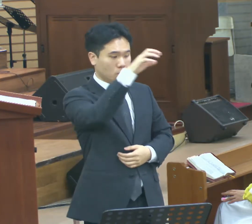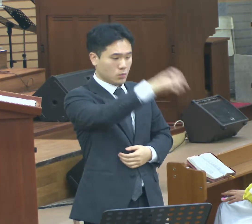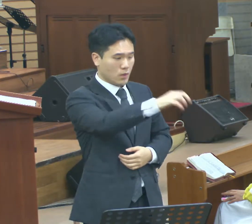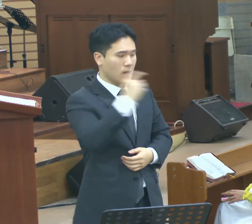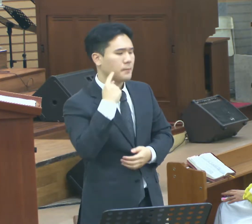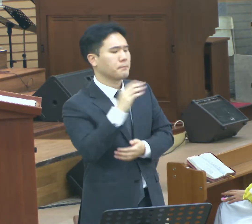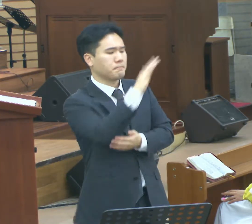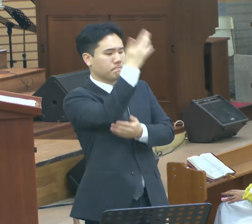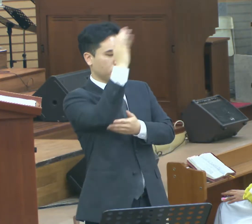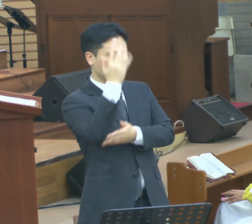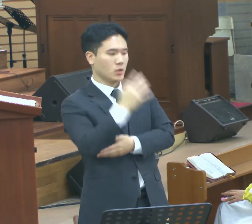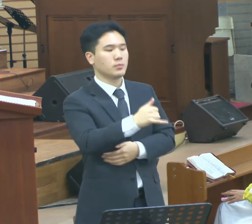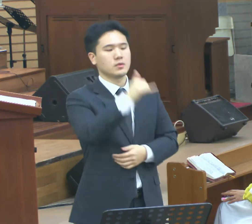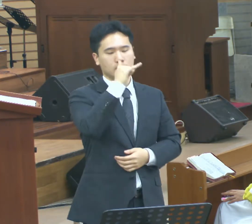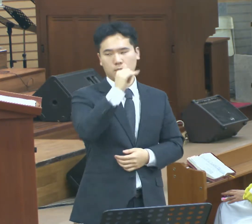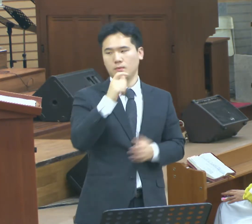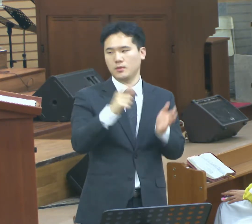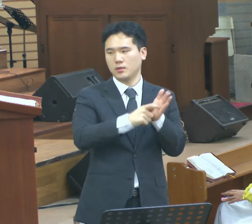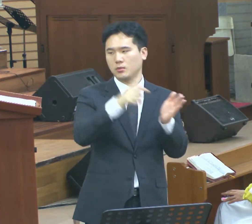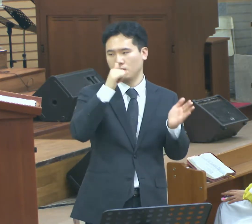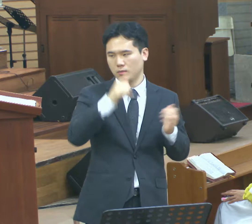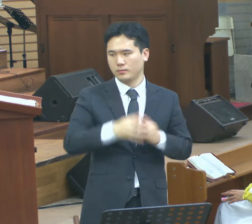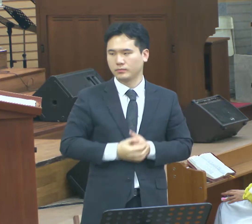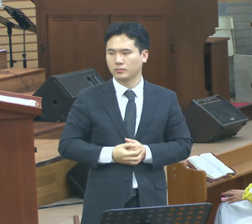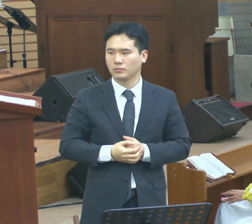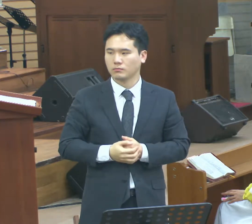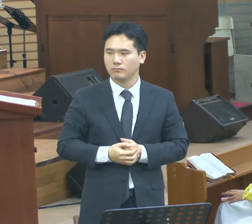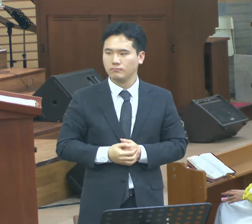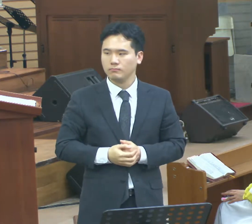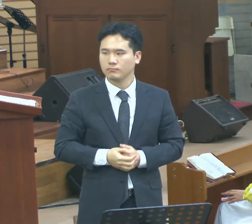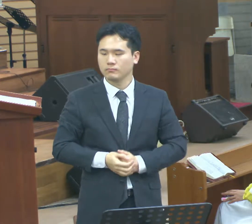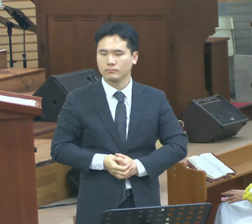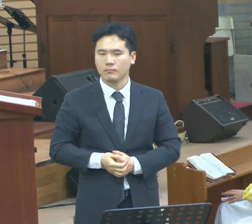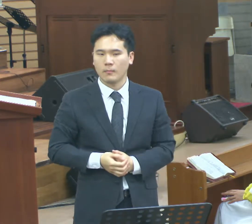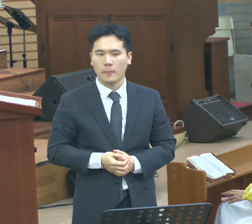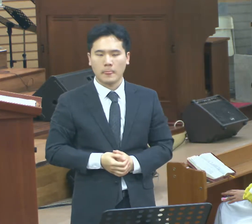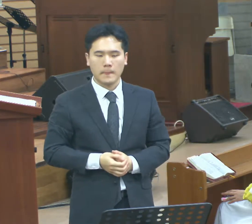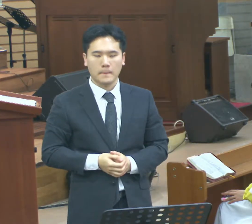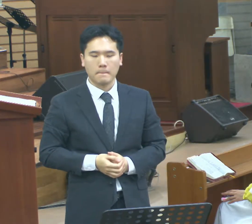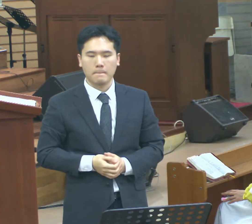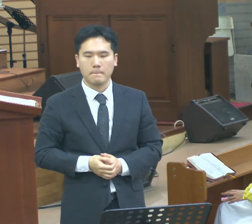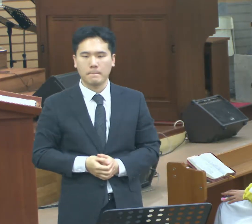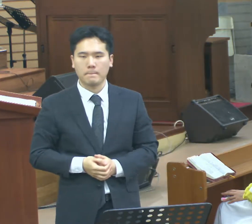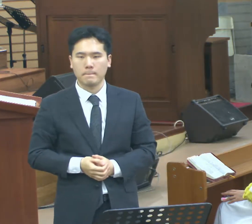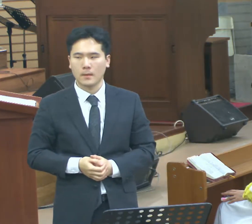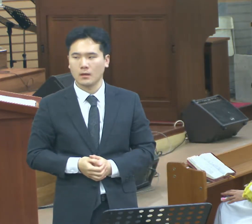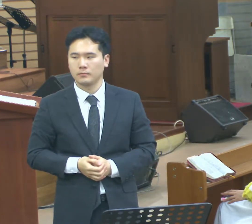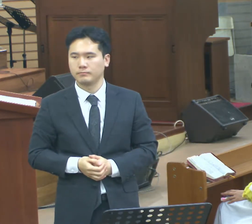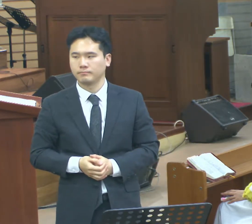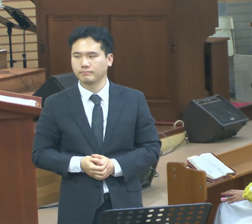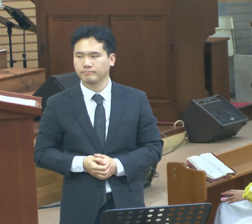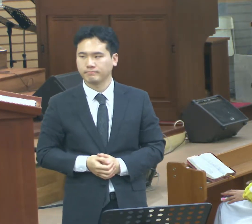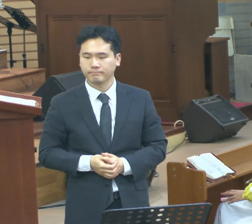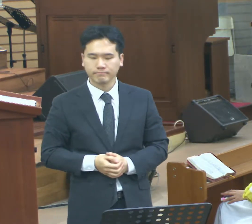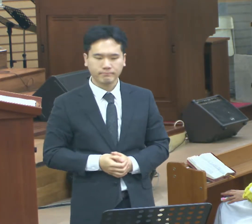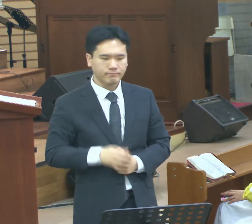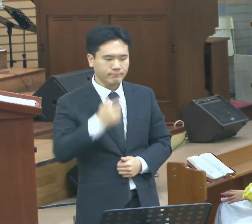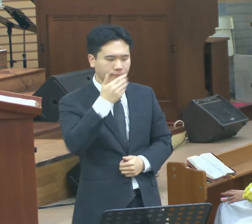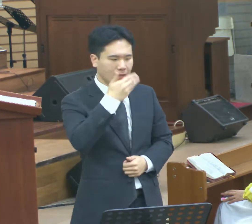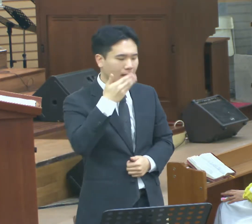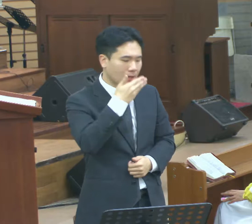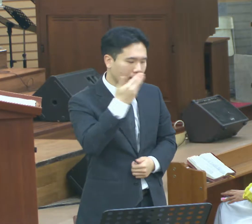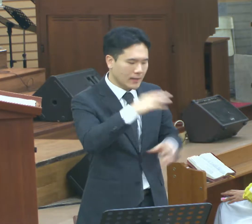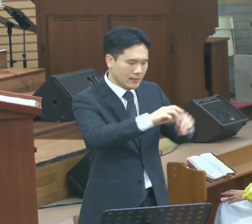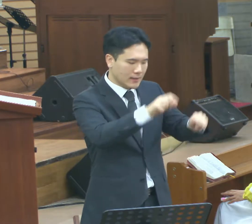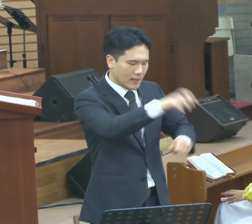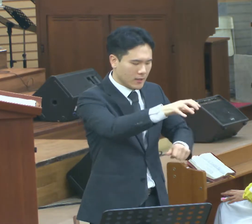했습니다. 가나안 신전에 주신이 있으면 그 옆에 밑에 졸개들 신이 있단 말이에요.